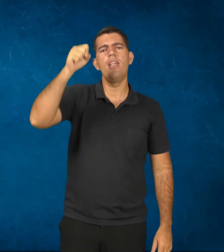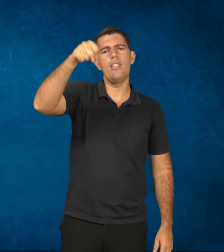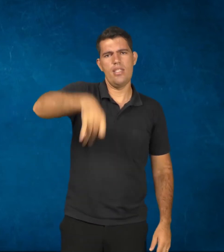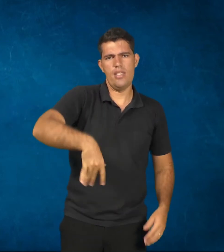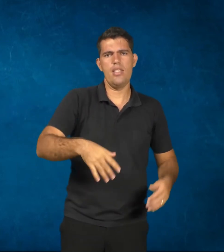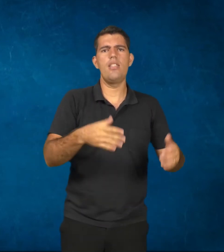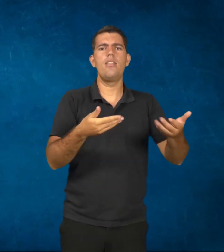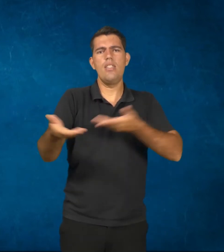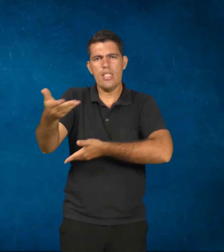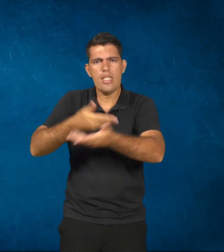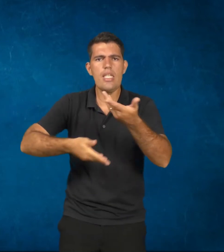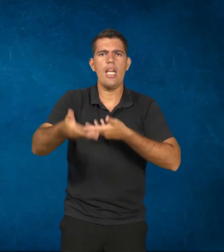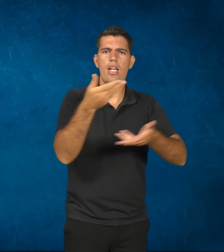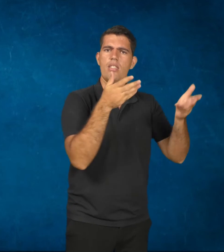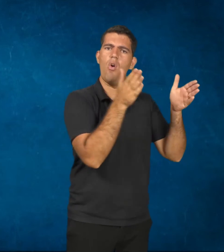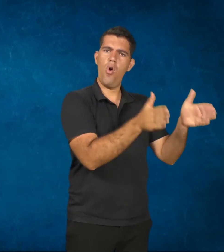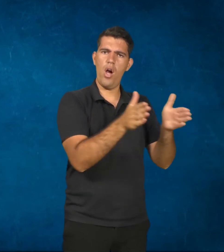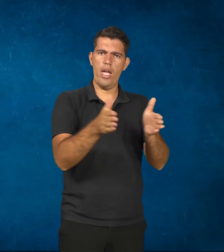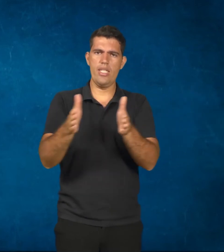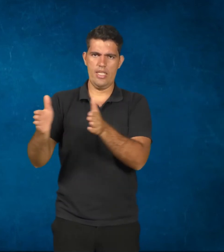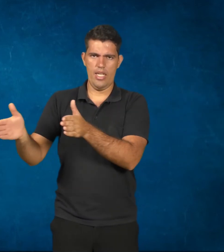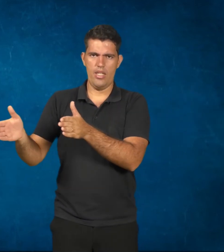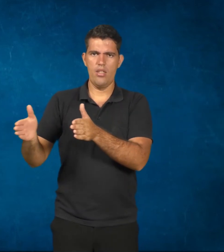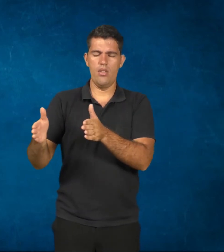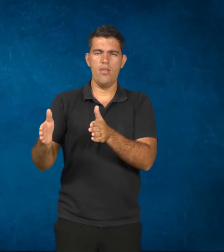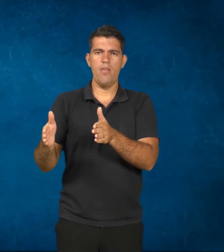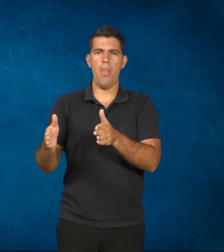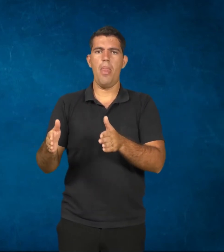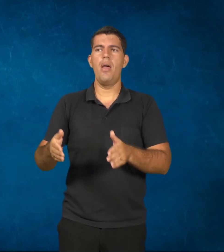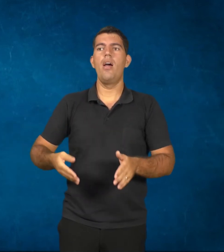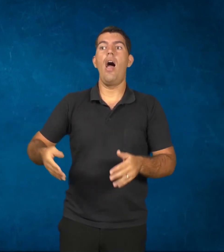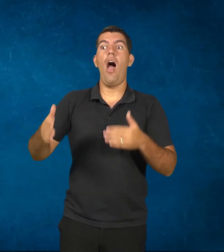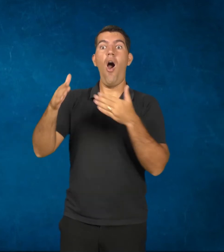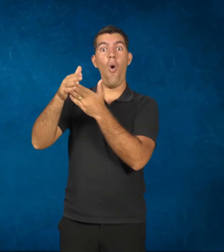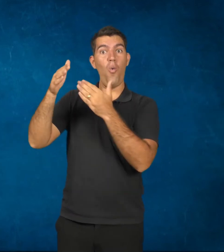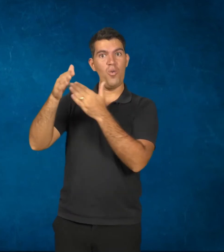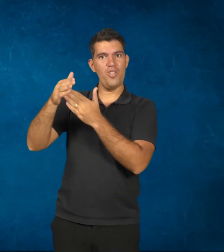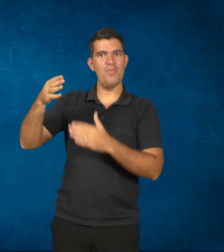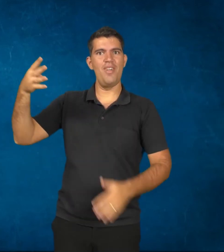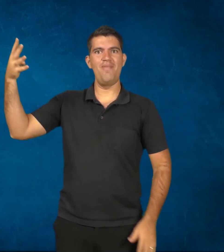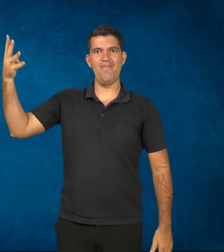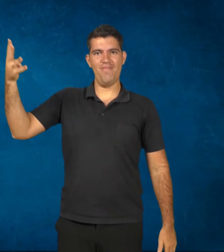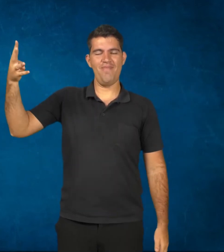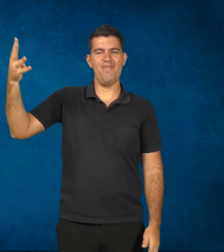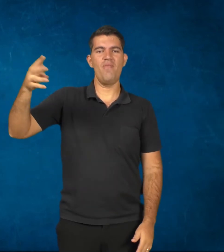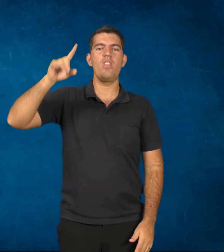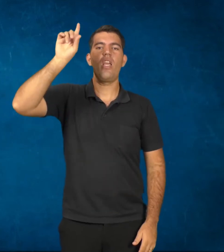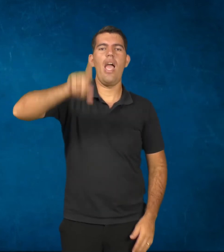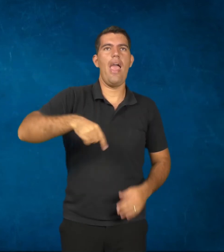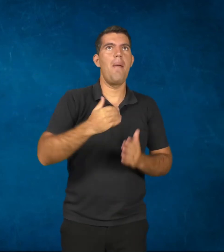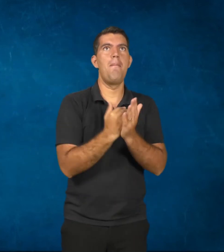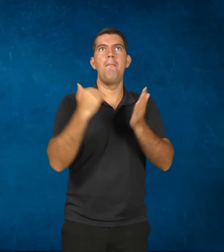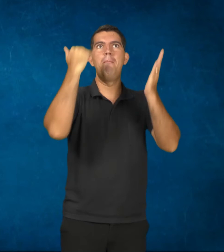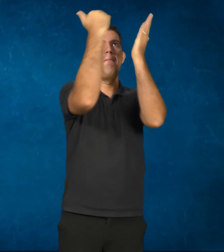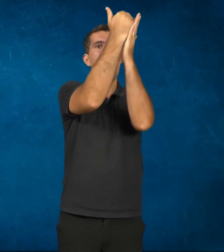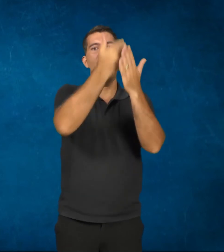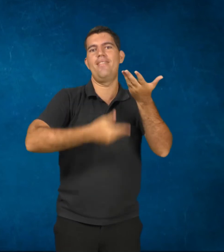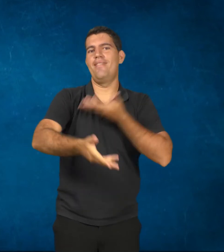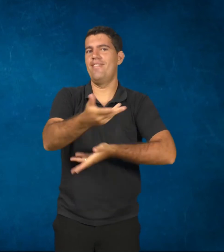interação organizada e coordenada. A abordagem transdisciplinar é o grau máximo de interação. Nicolescu